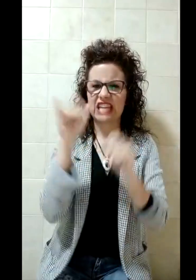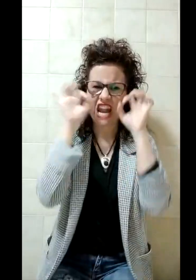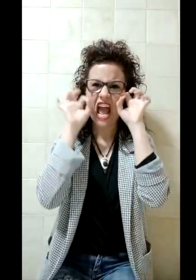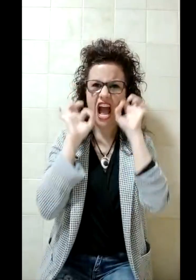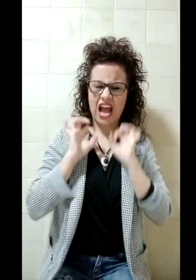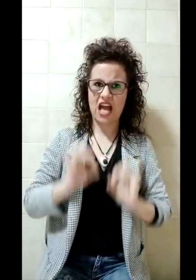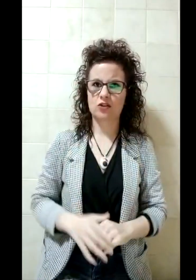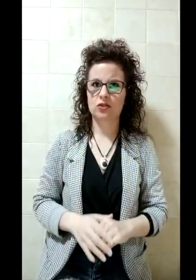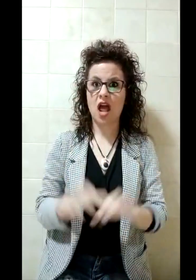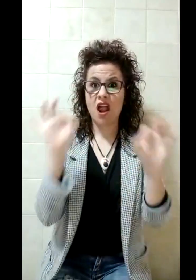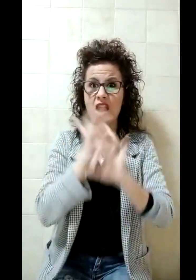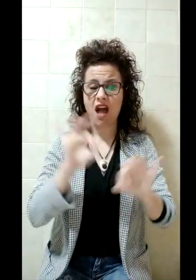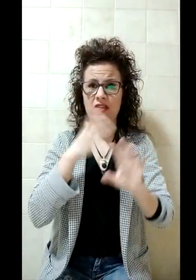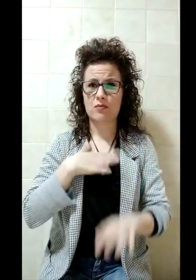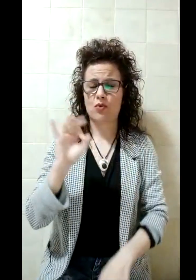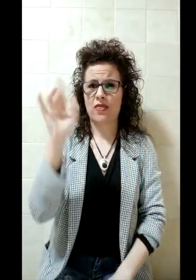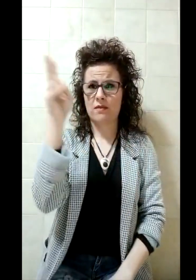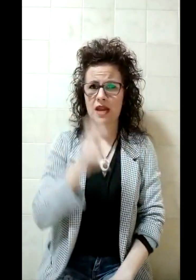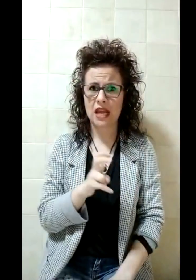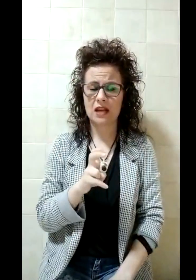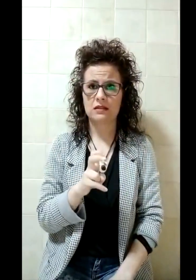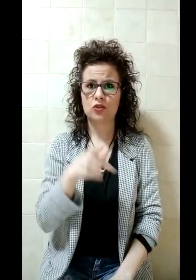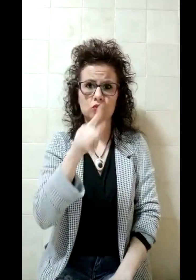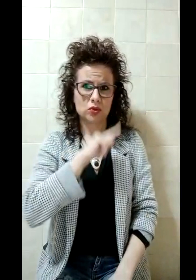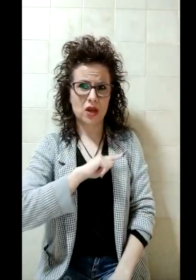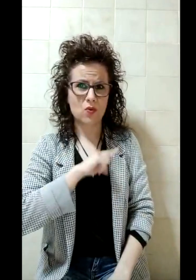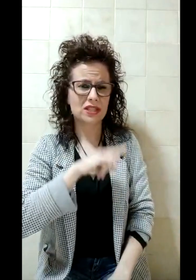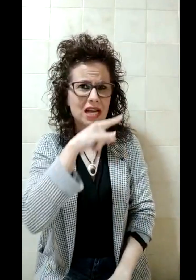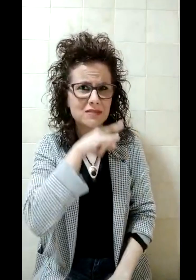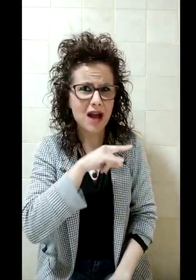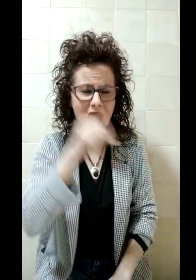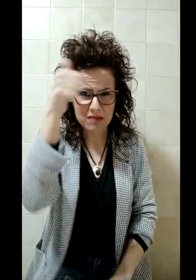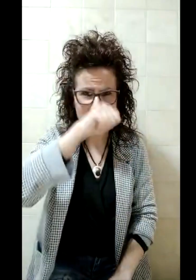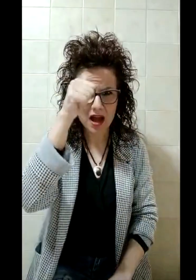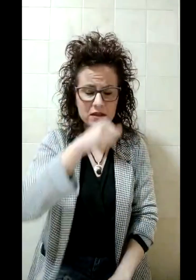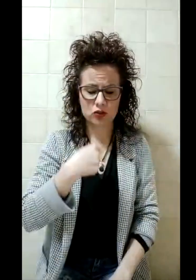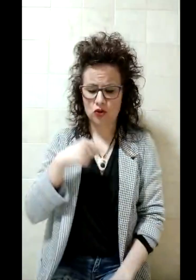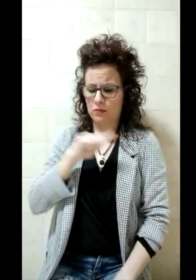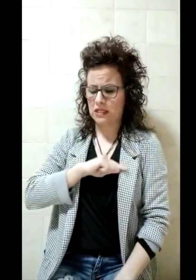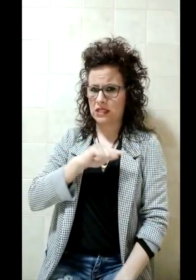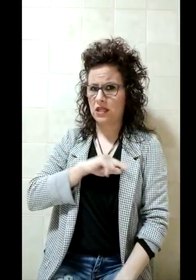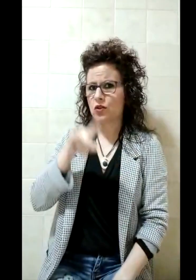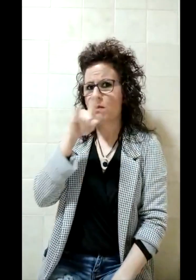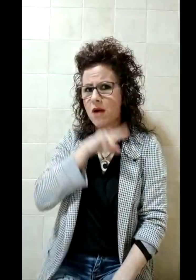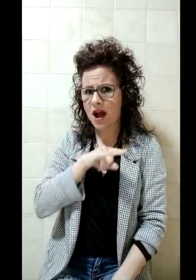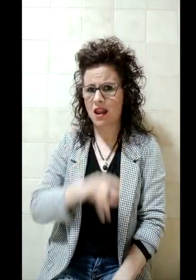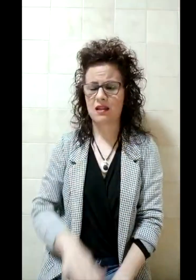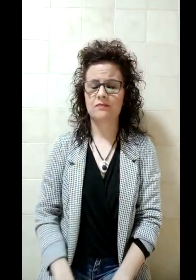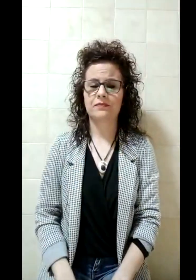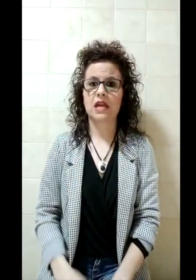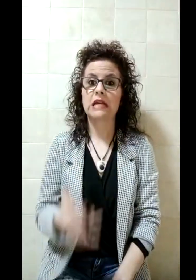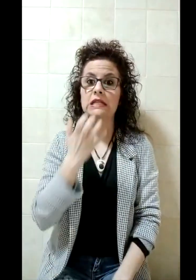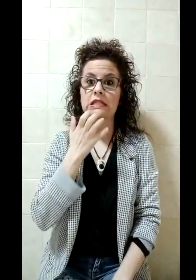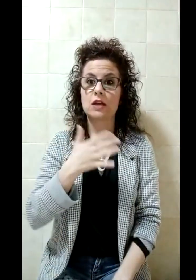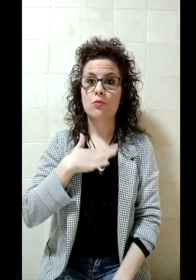podrá venir», dijo Sara. «¿Te encuentras mal, Mark?» «Me encuentro un poco mal», contestó Mark. «Incluso